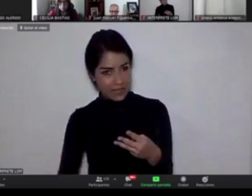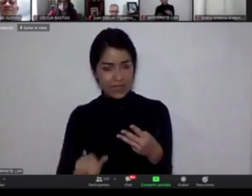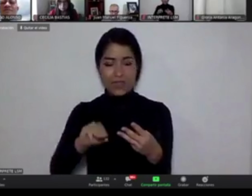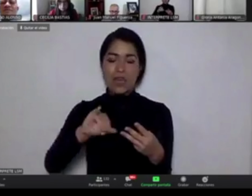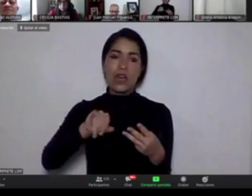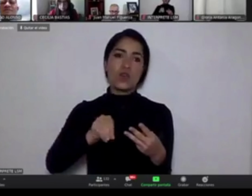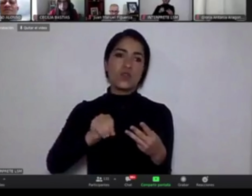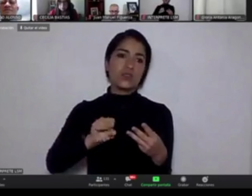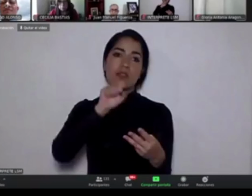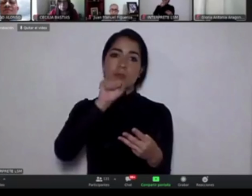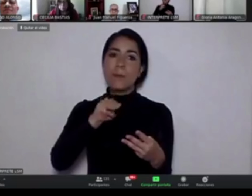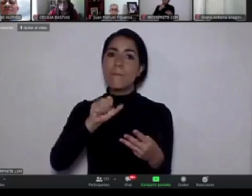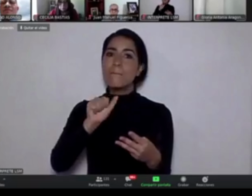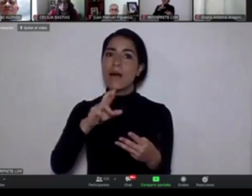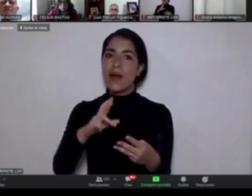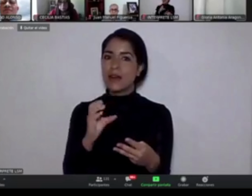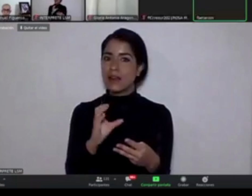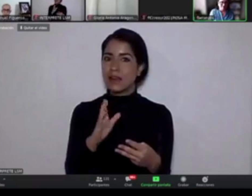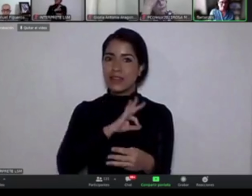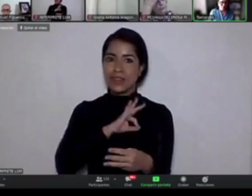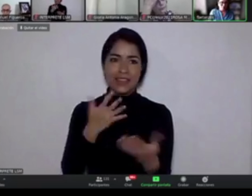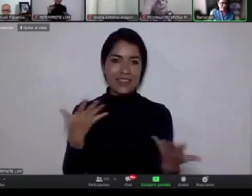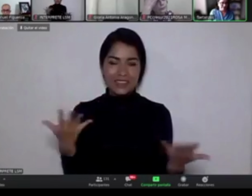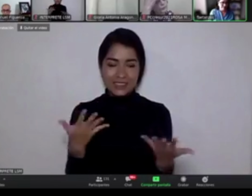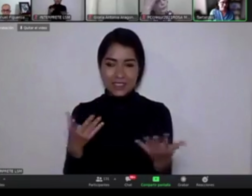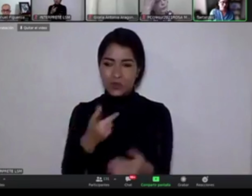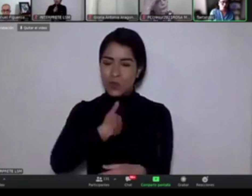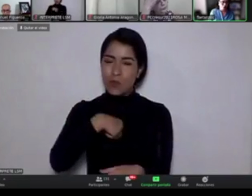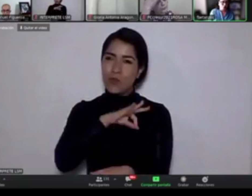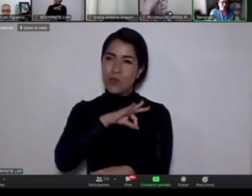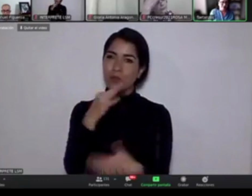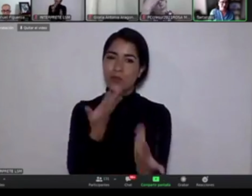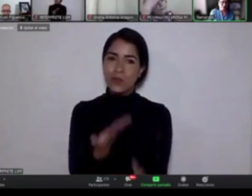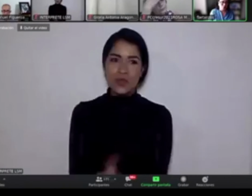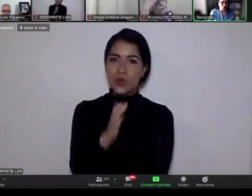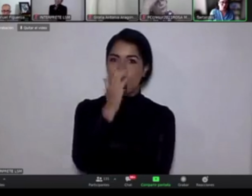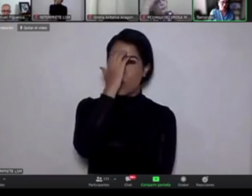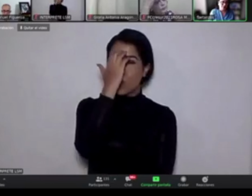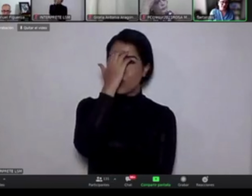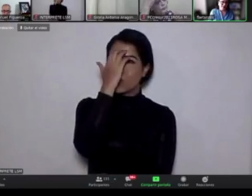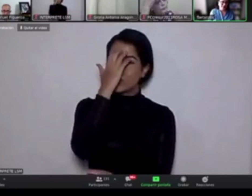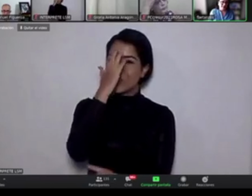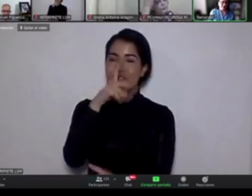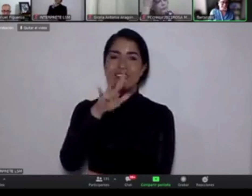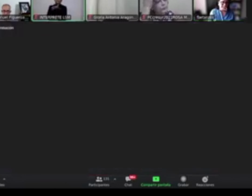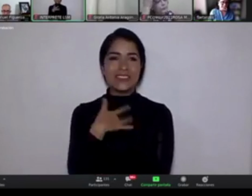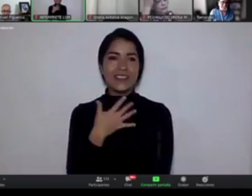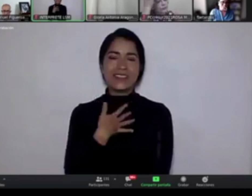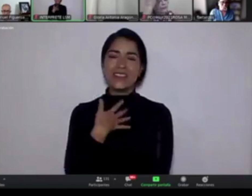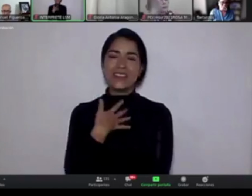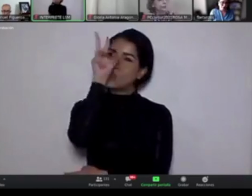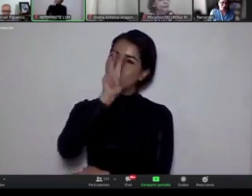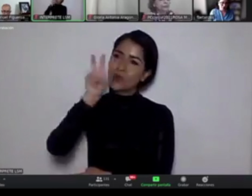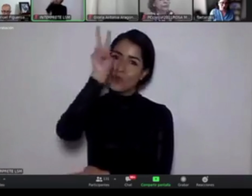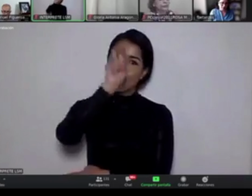que nos permiten soñar pero soñar juntos y saber que